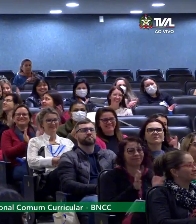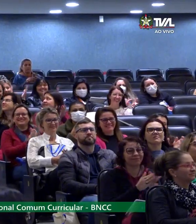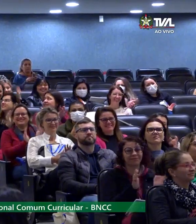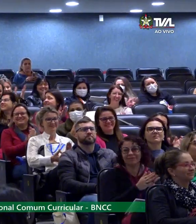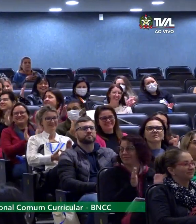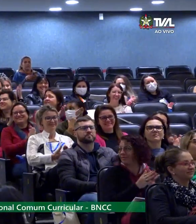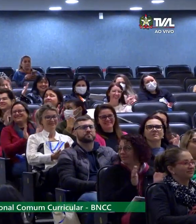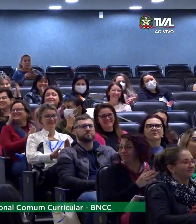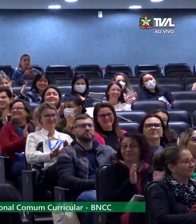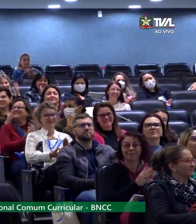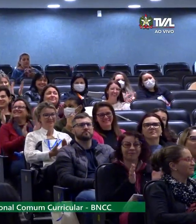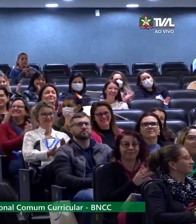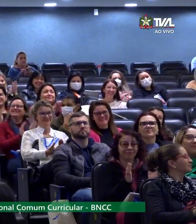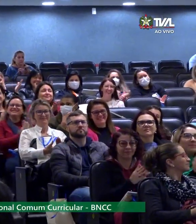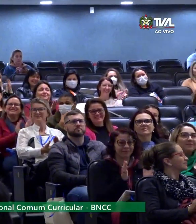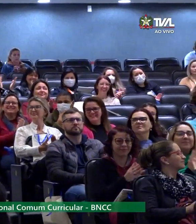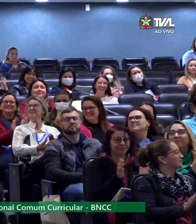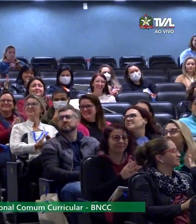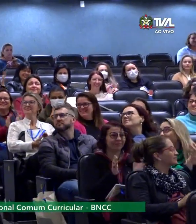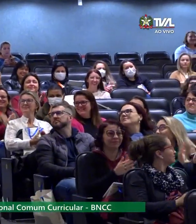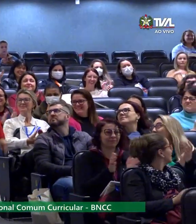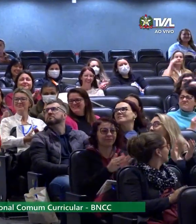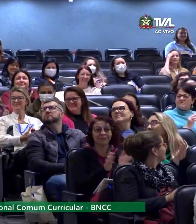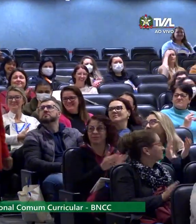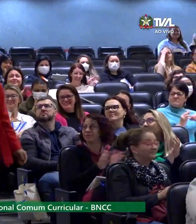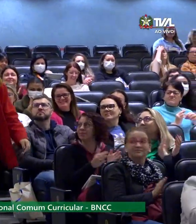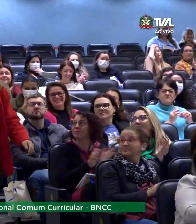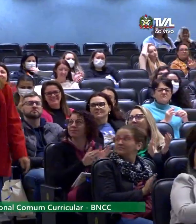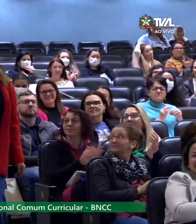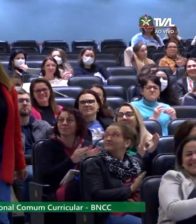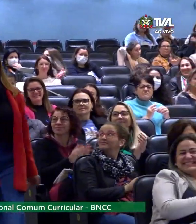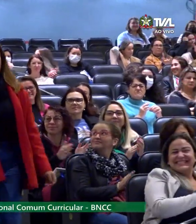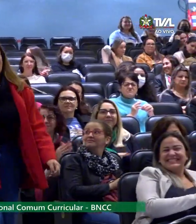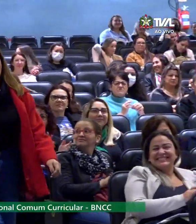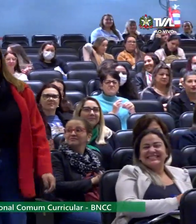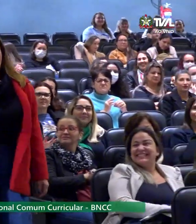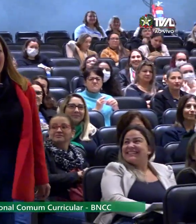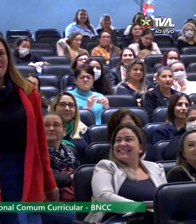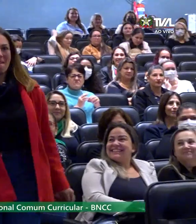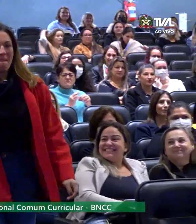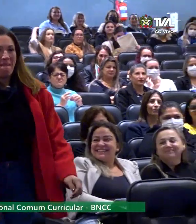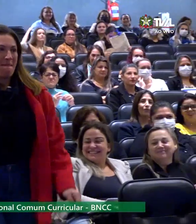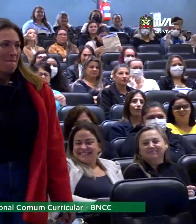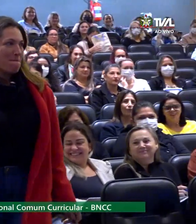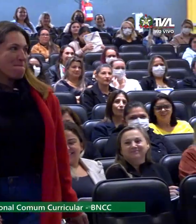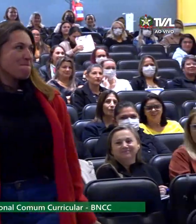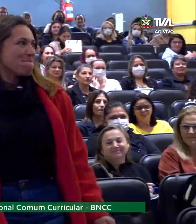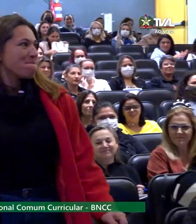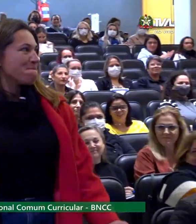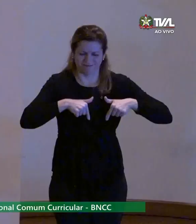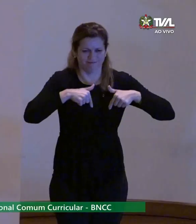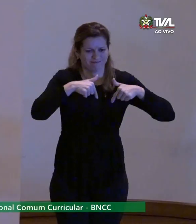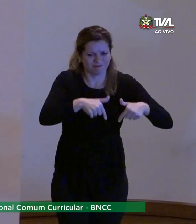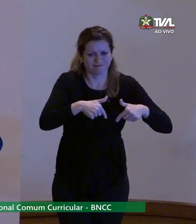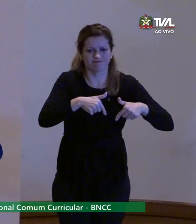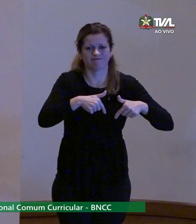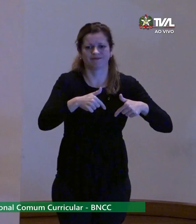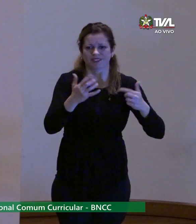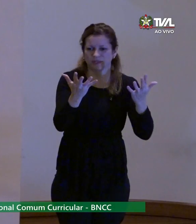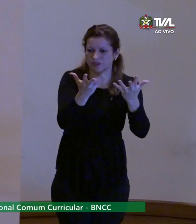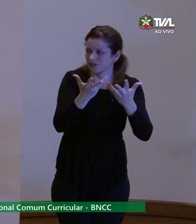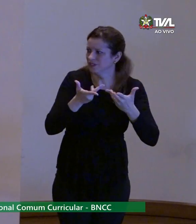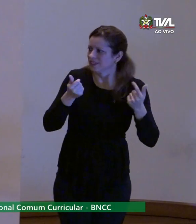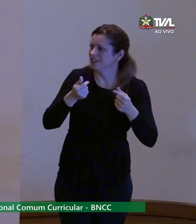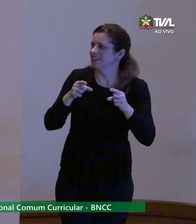uma salva de palmas porque foi a máquina de costurar da Juliana que